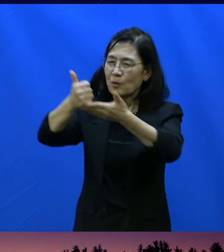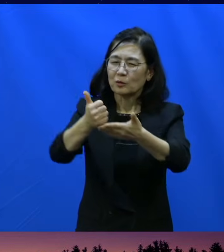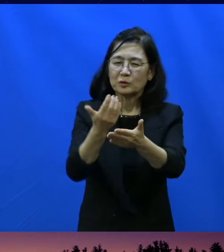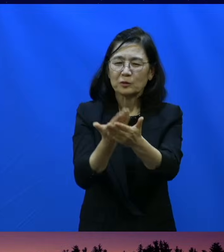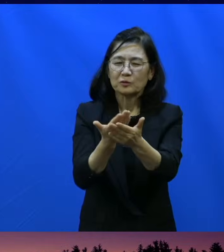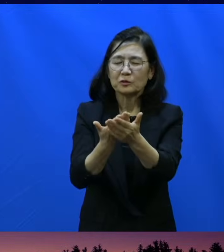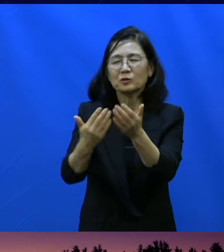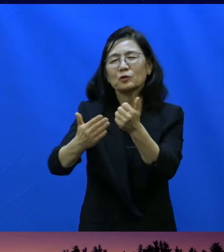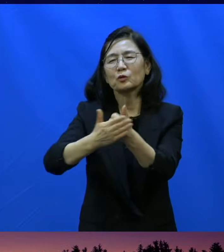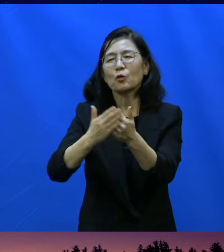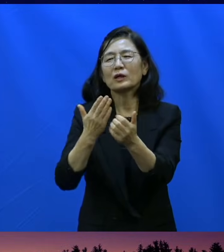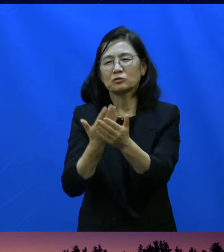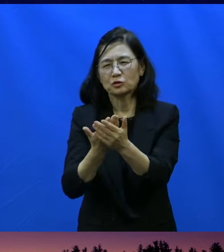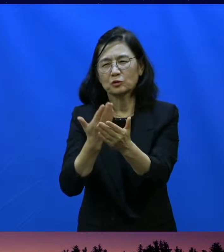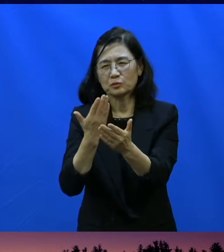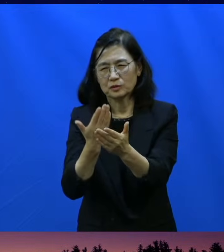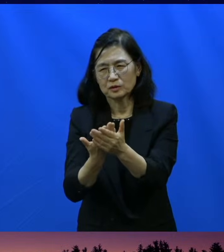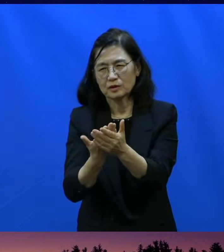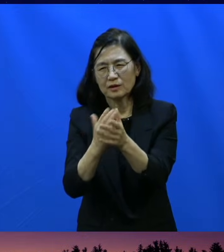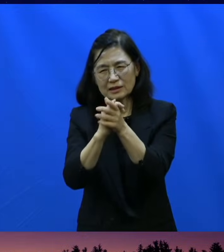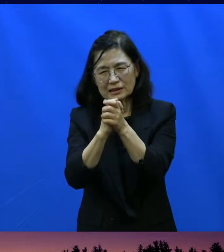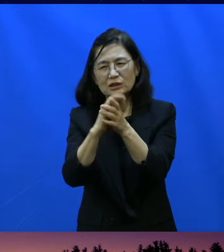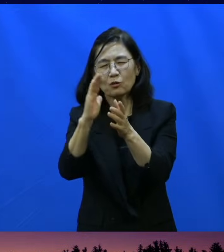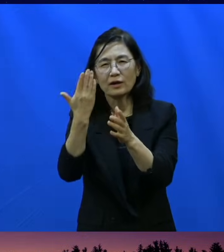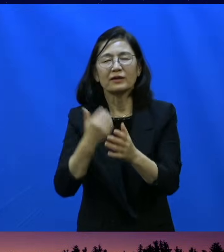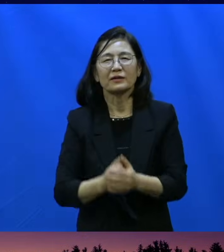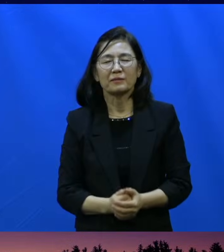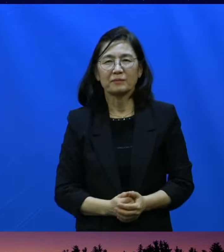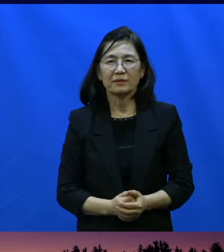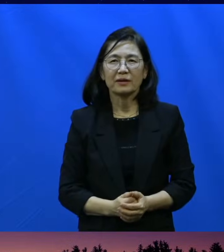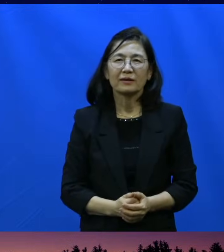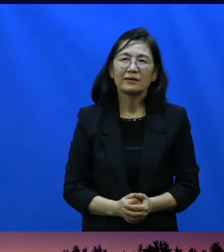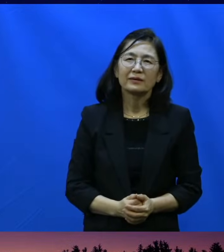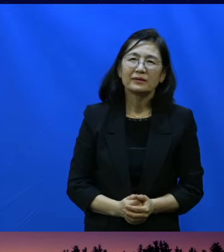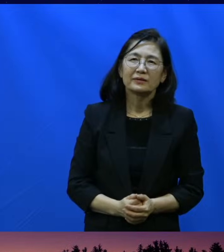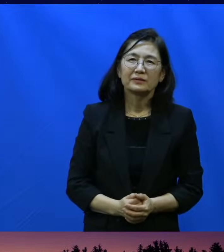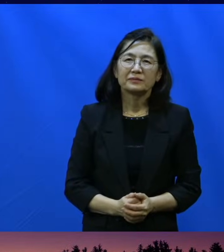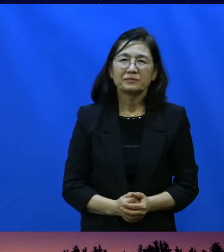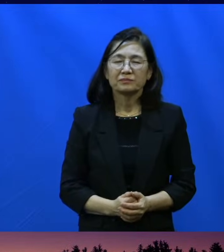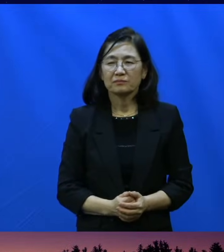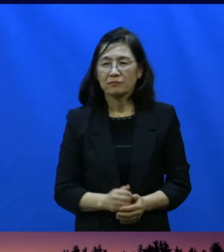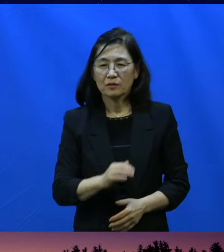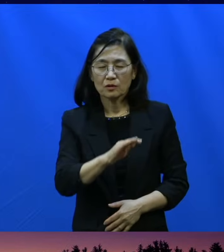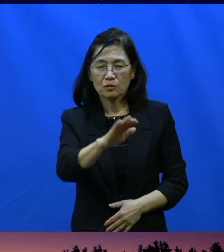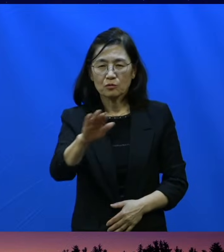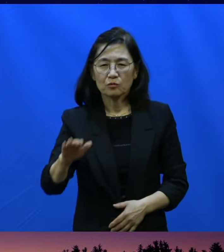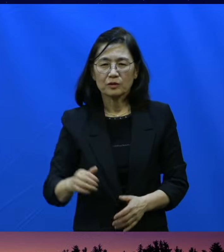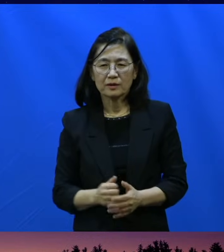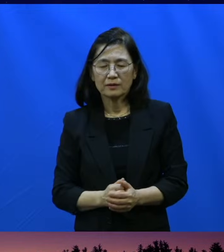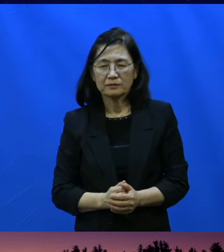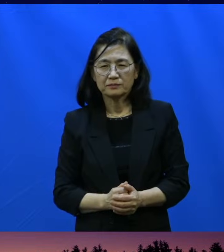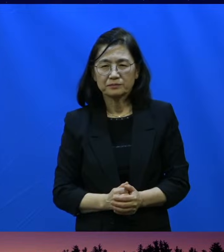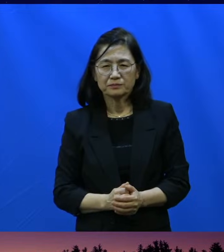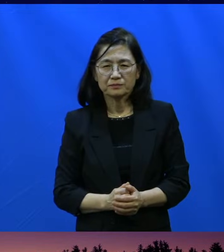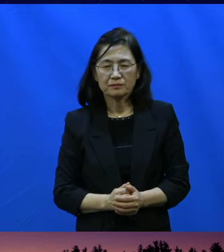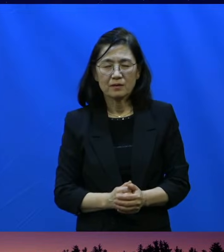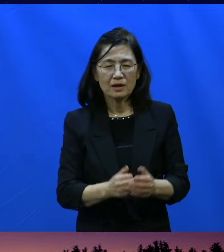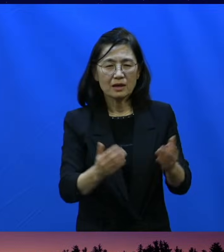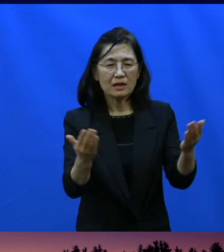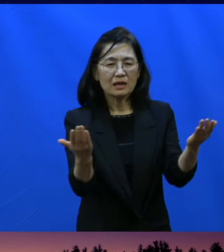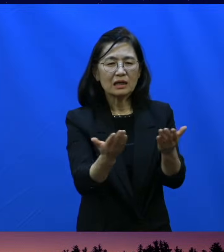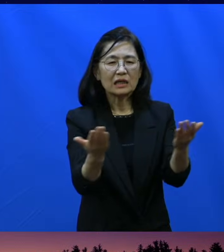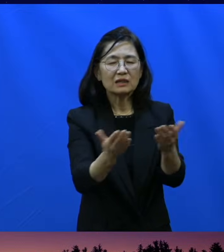여러분, 근데 우리는 일을 할 때 우리는 그 일을 사랑할 때가 있어요. 또 일을 통한 결과에 대한 평가를 하죠.